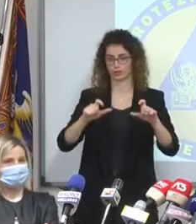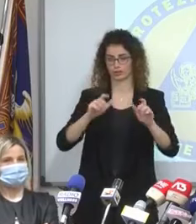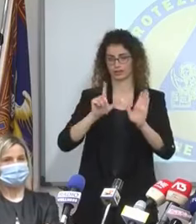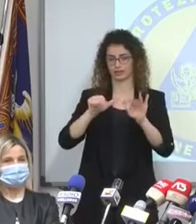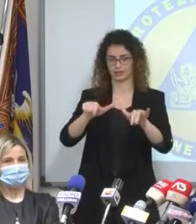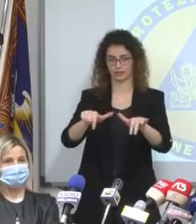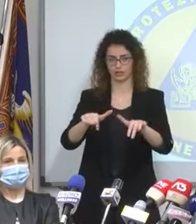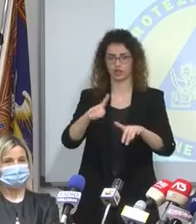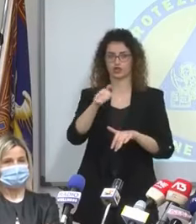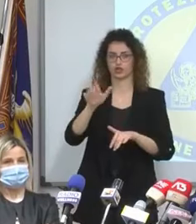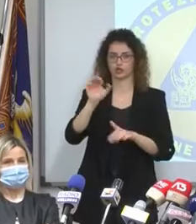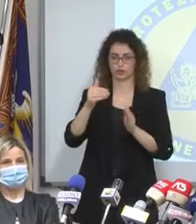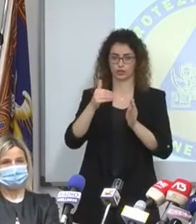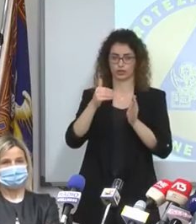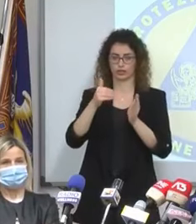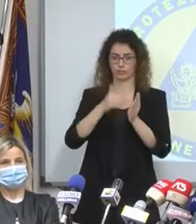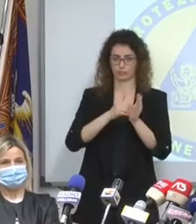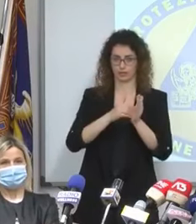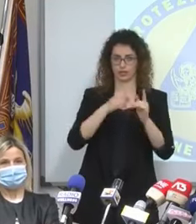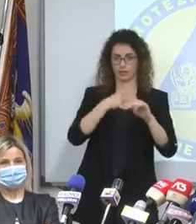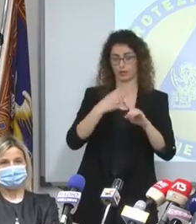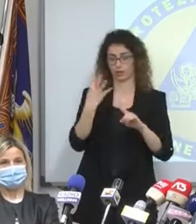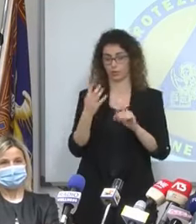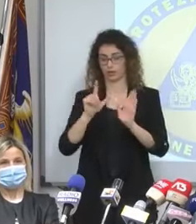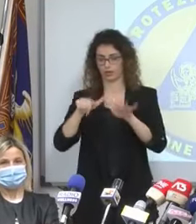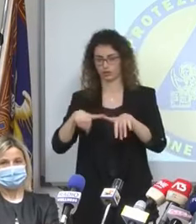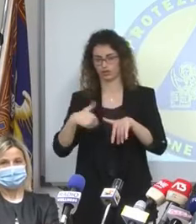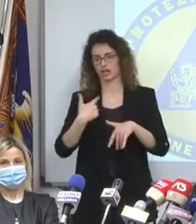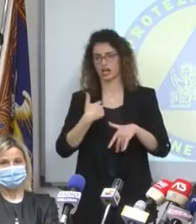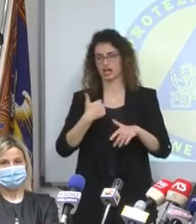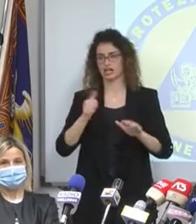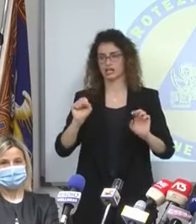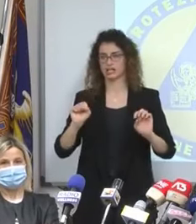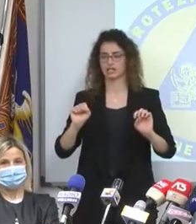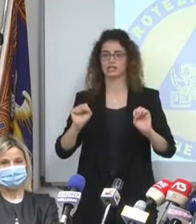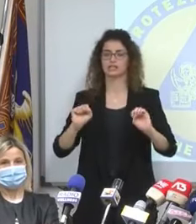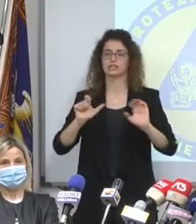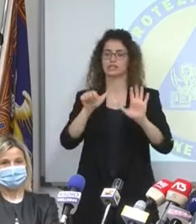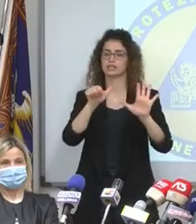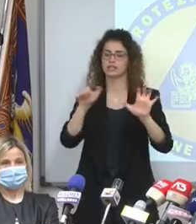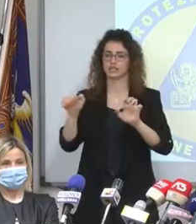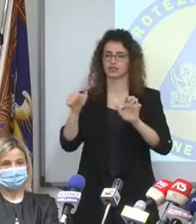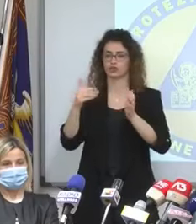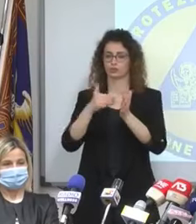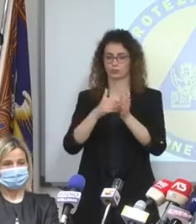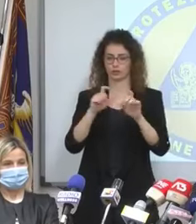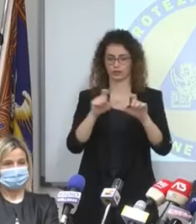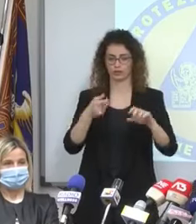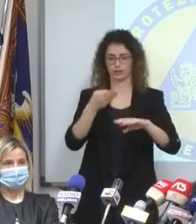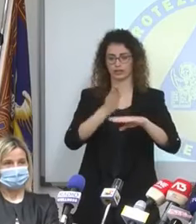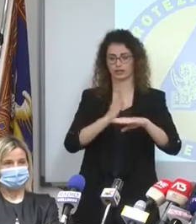dosi, 150.000 per 4 settimane sono 600.000 dosi. Le dividiamo per